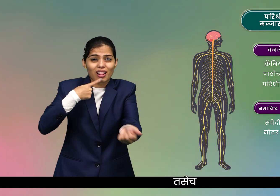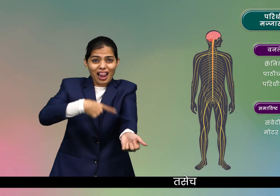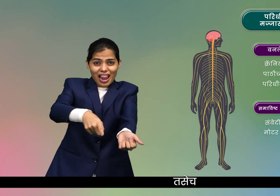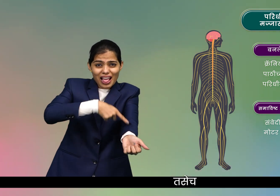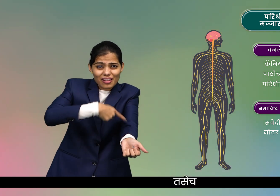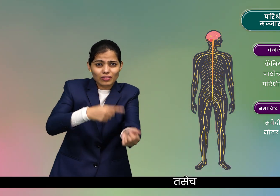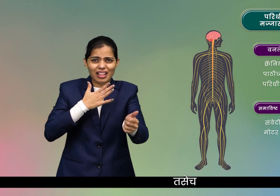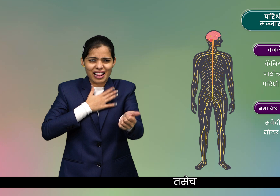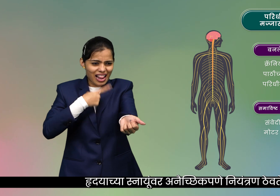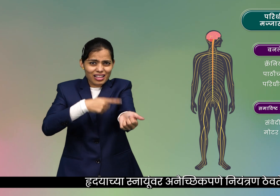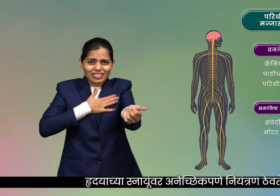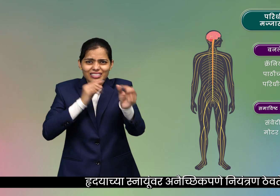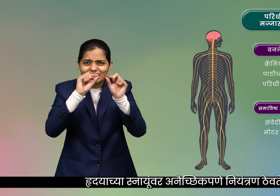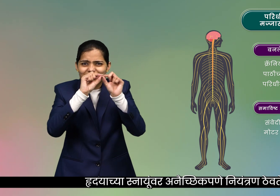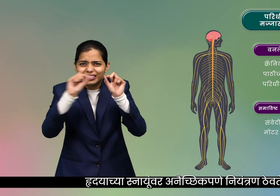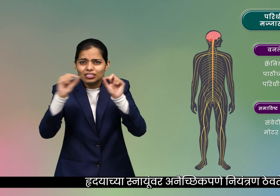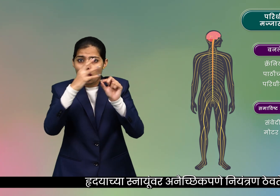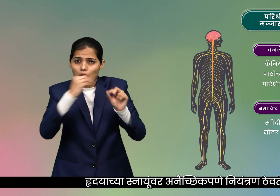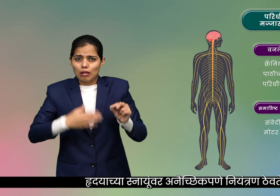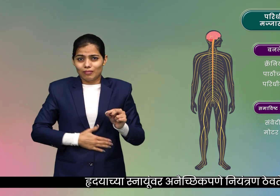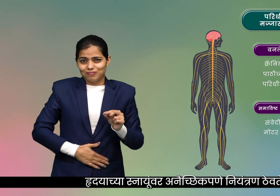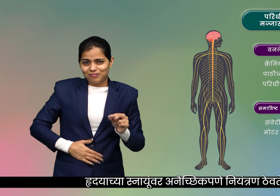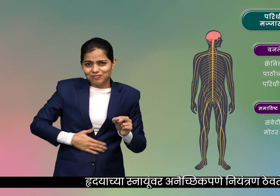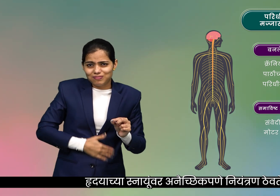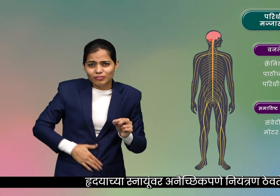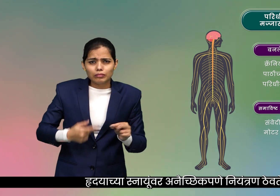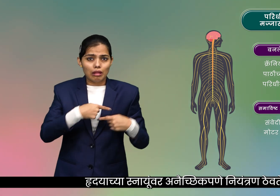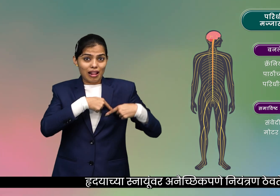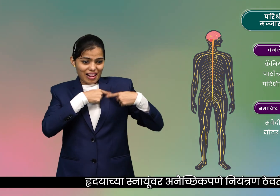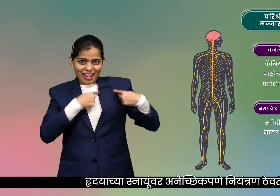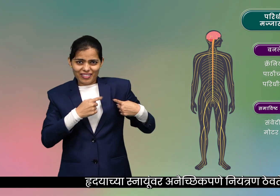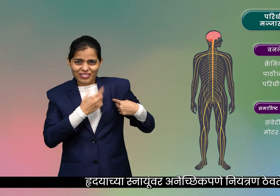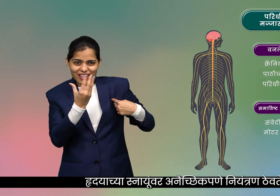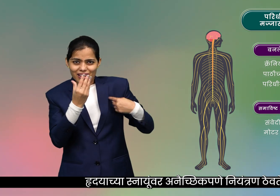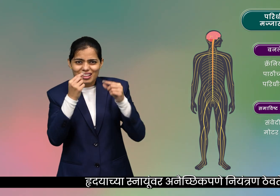तसेच हृदयाच्या स्नायूंवर अनैच्छिकपणे नियंत्रण ठेवते.